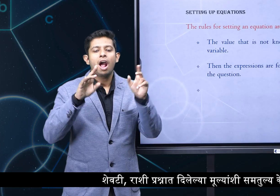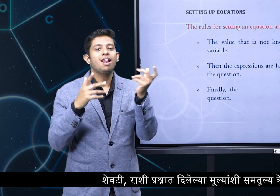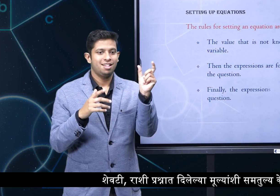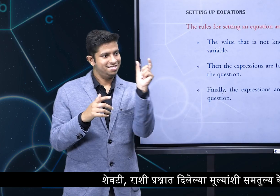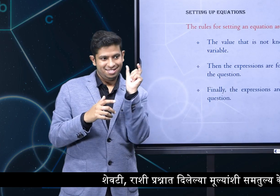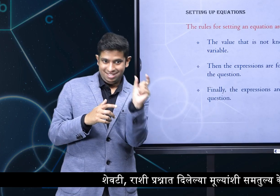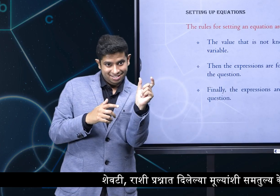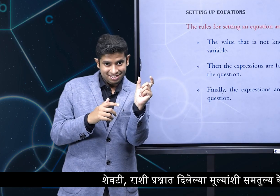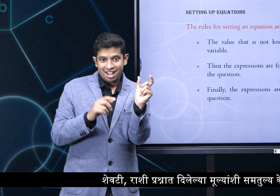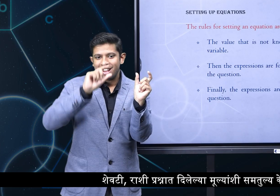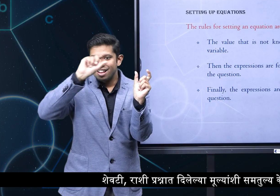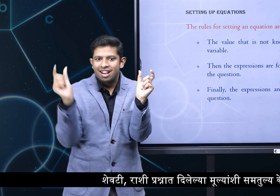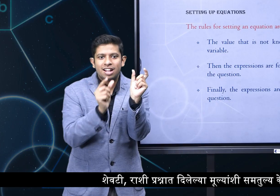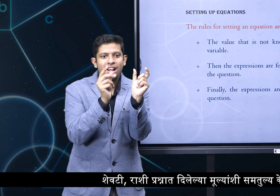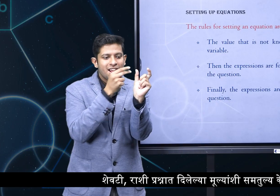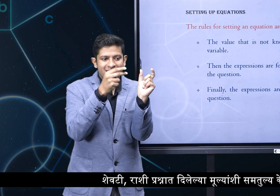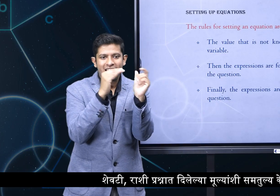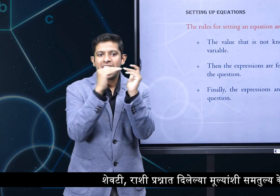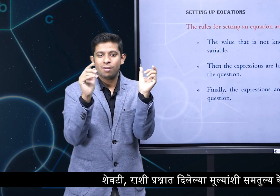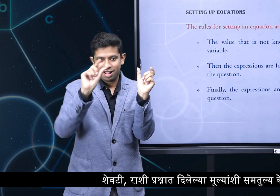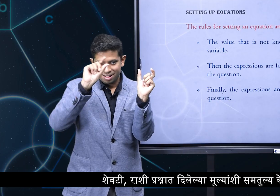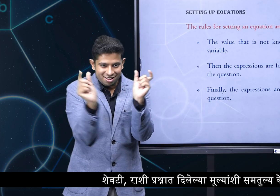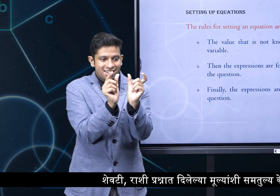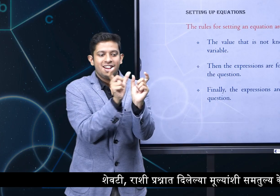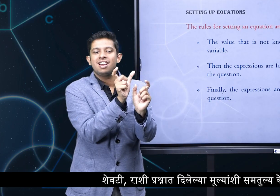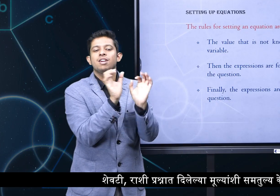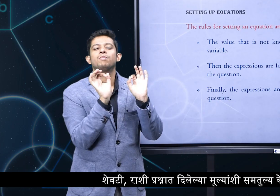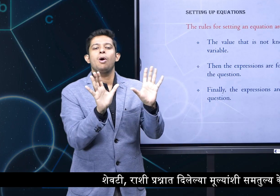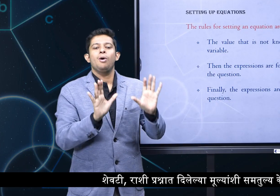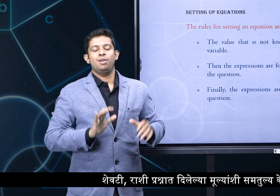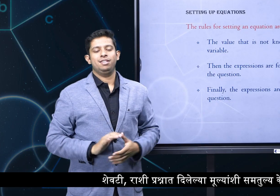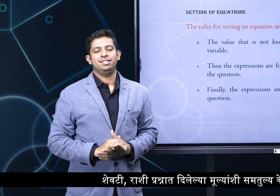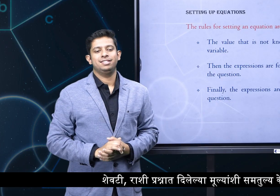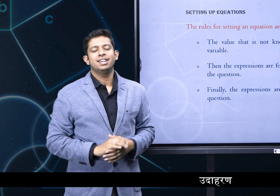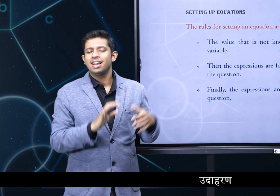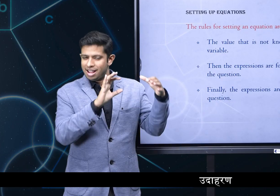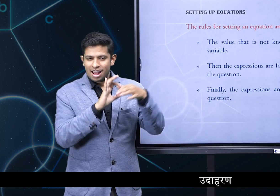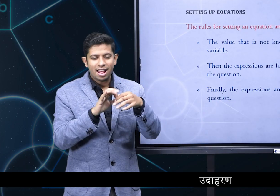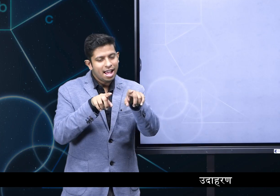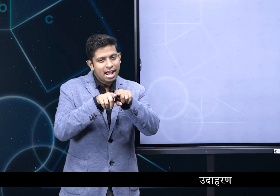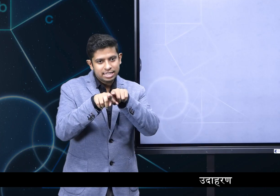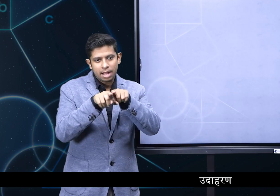शेवटी राशी प्रश्नात दिलेल्या मूल्यांशी समतुल्य केल्या जातात. उदाहरणार्थ,